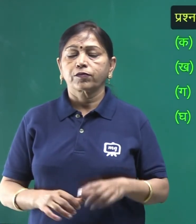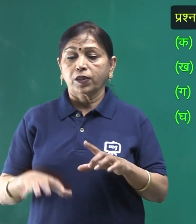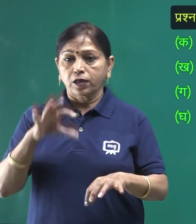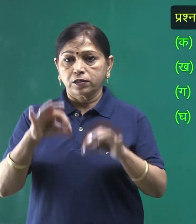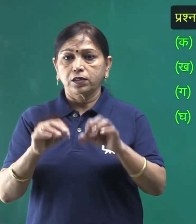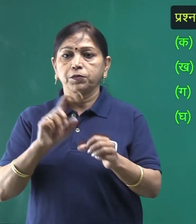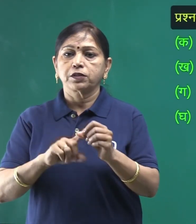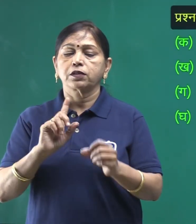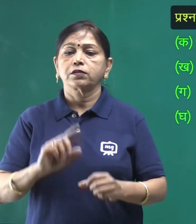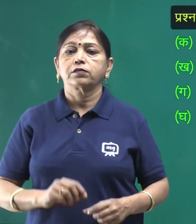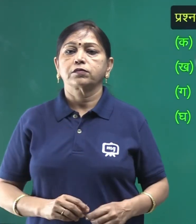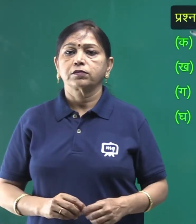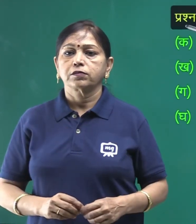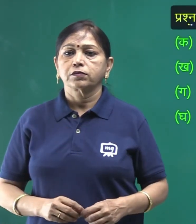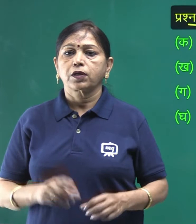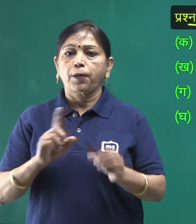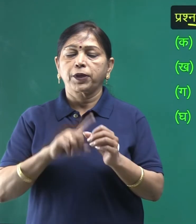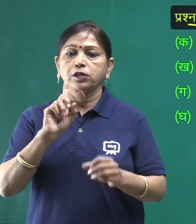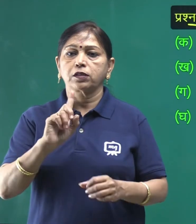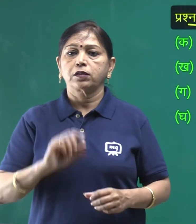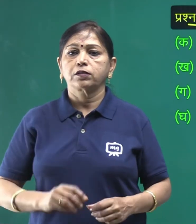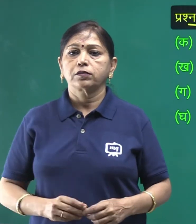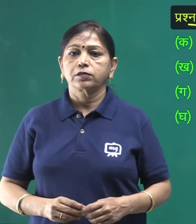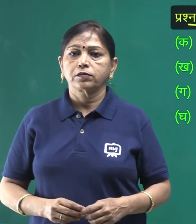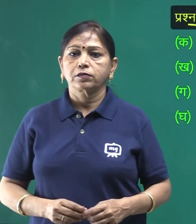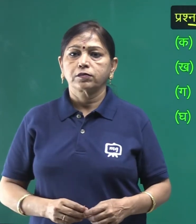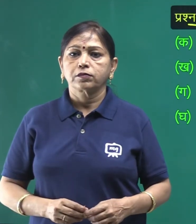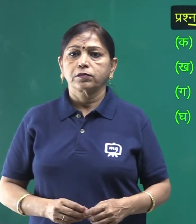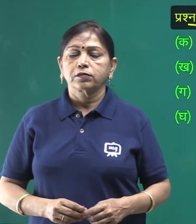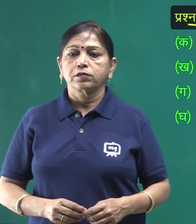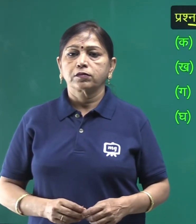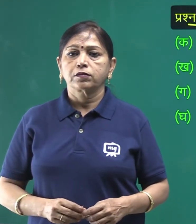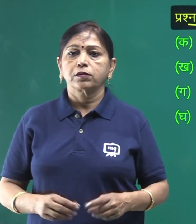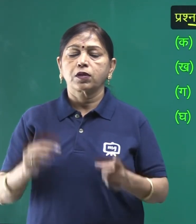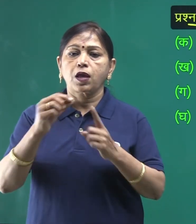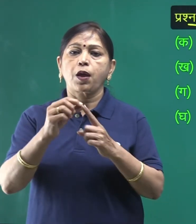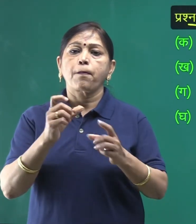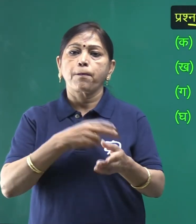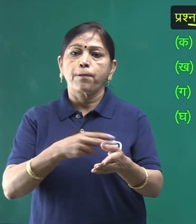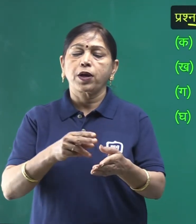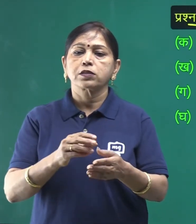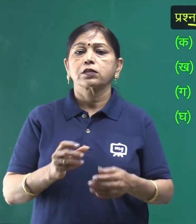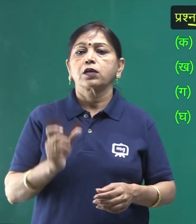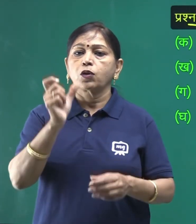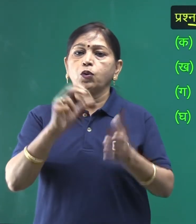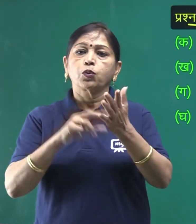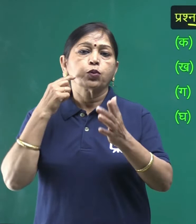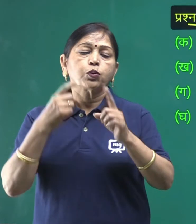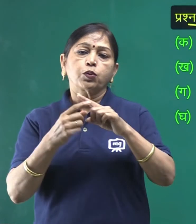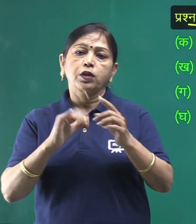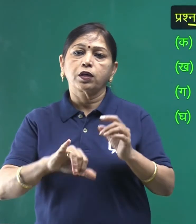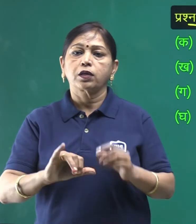बहुचयनात्मक प्रश्न। प्रश्न 1 पास्कल मात्रक है।